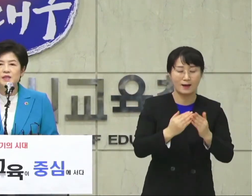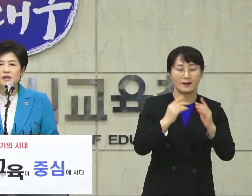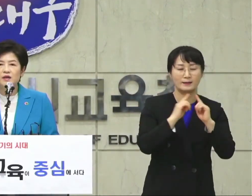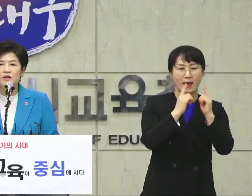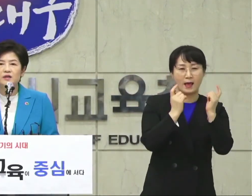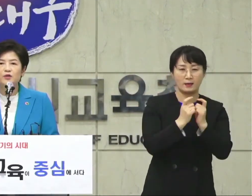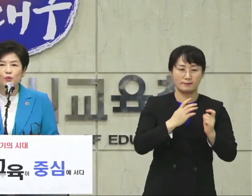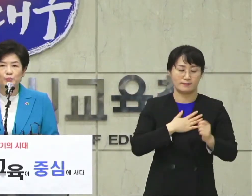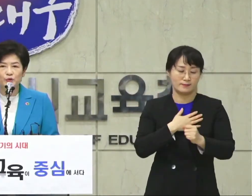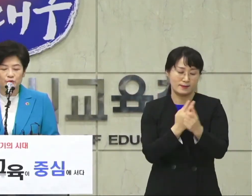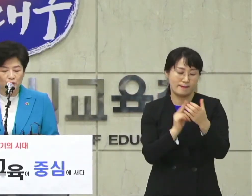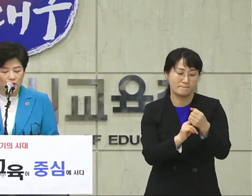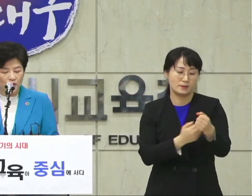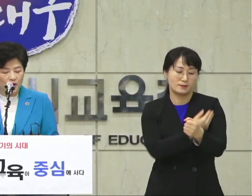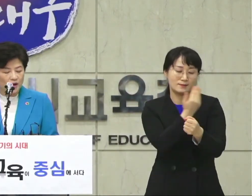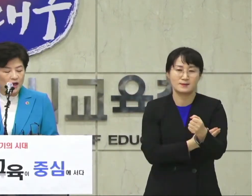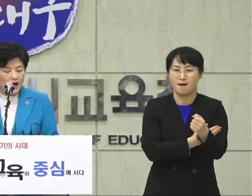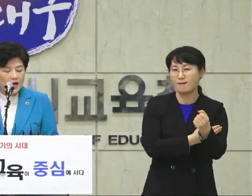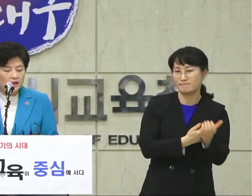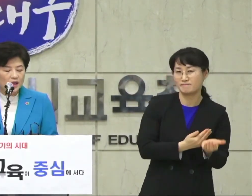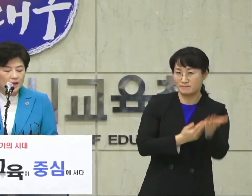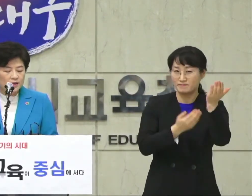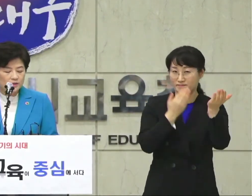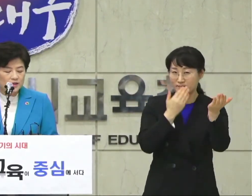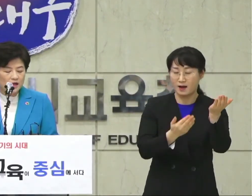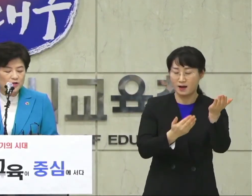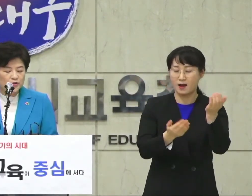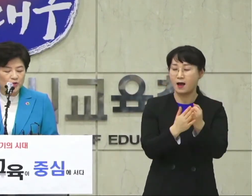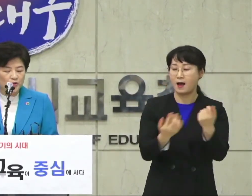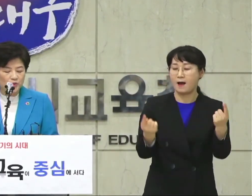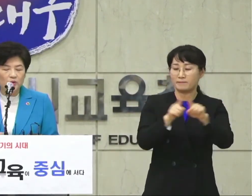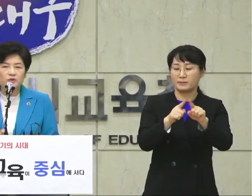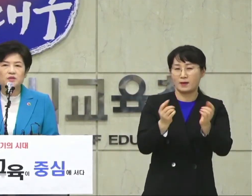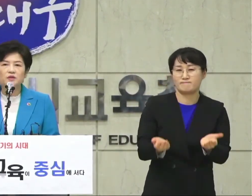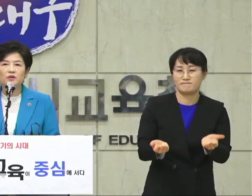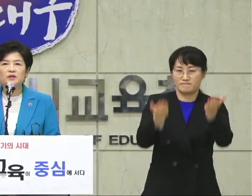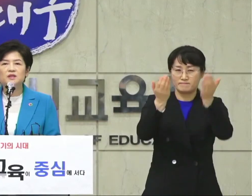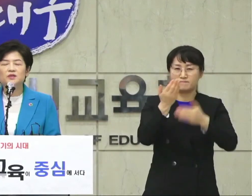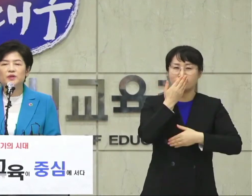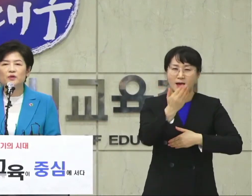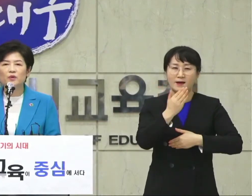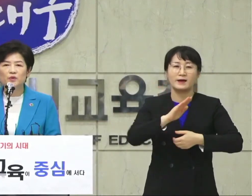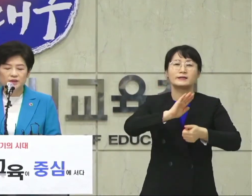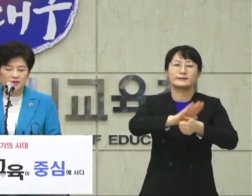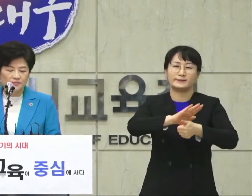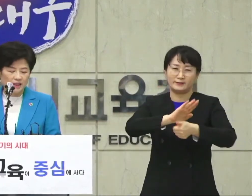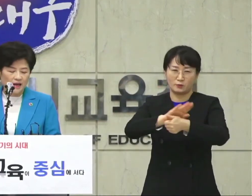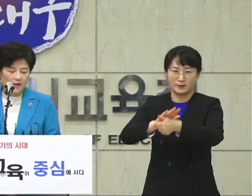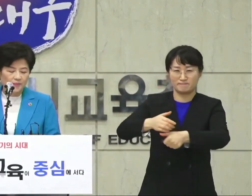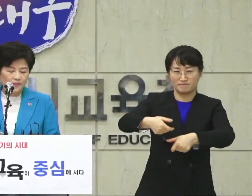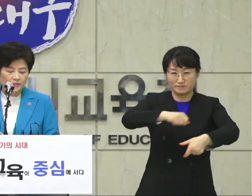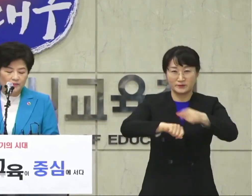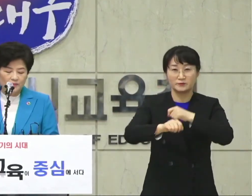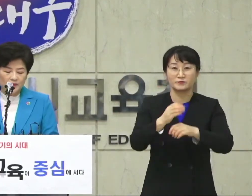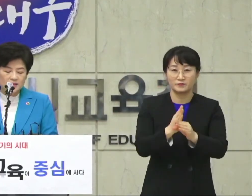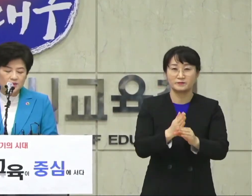개인의 잠재력을 꽃피우고 함께 성장할 수 있도록 적극 지원하고